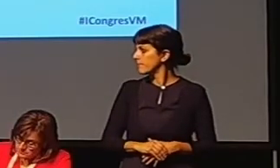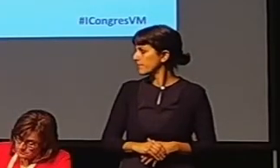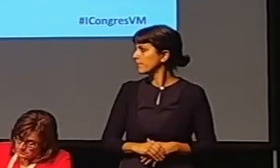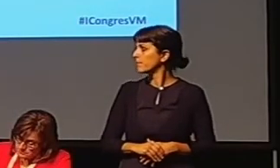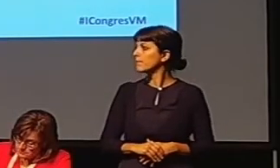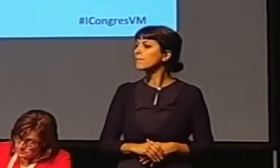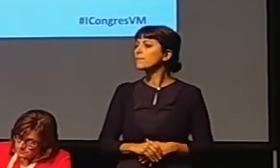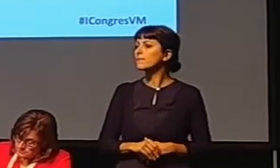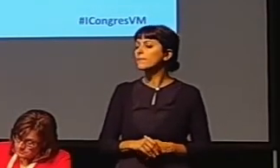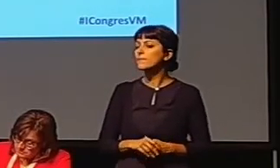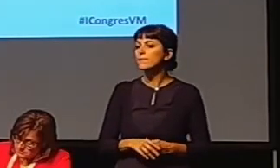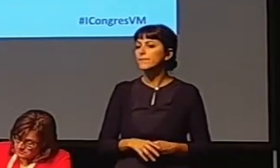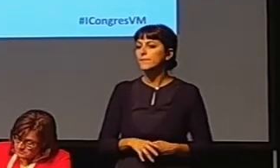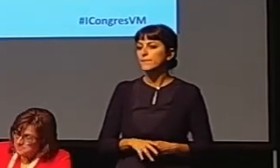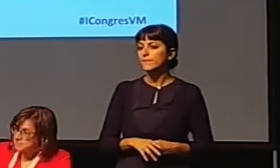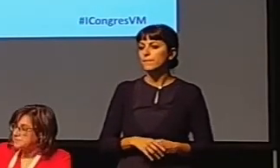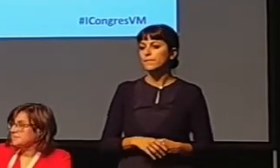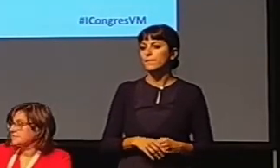Vegeu.